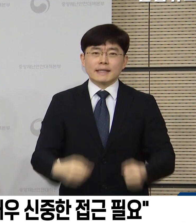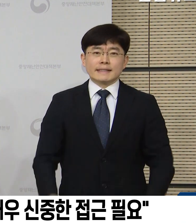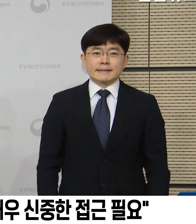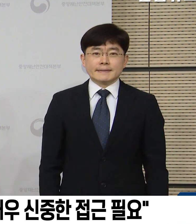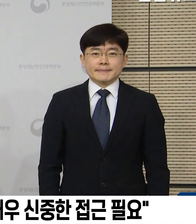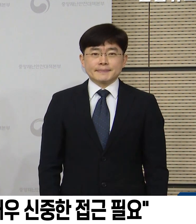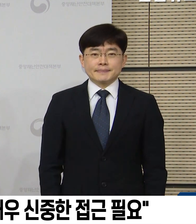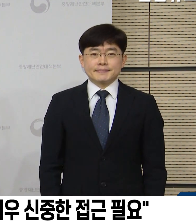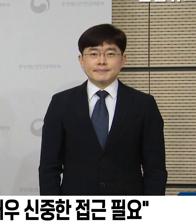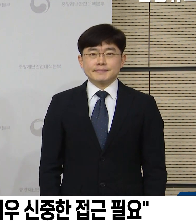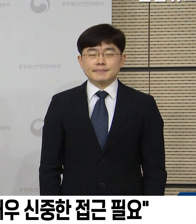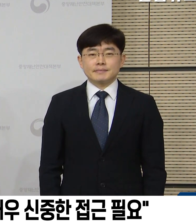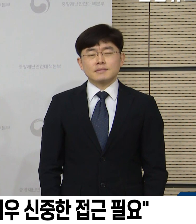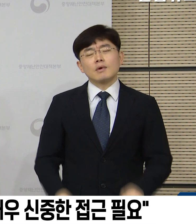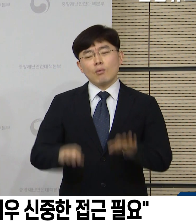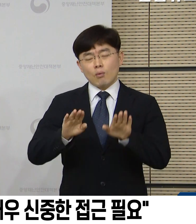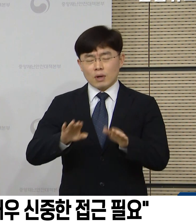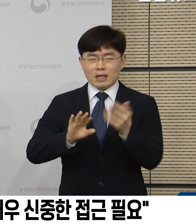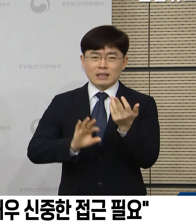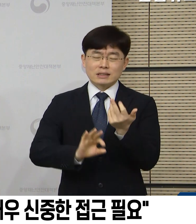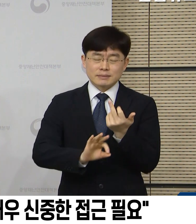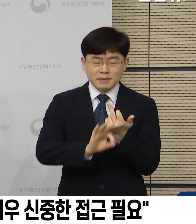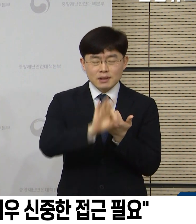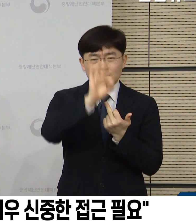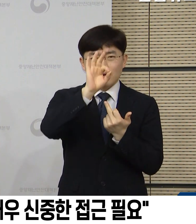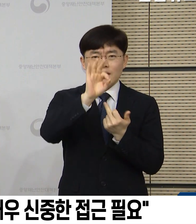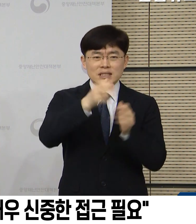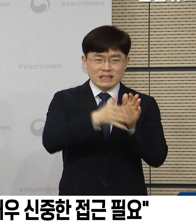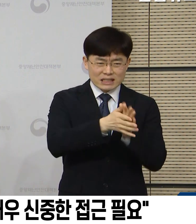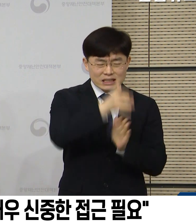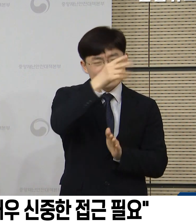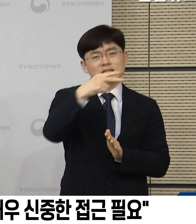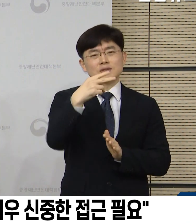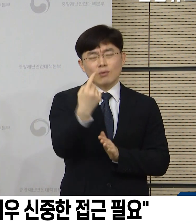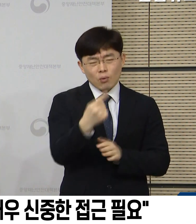대해서 오늘 아침